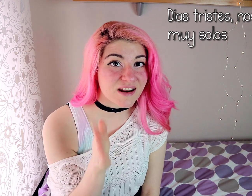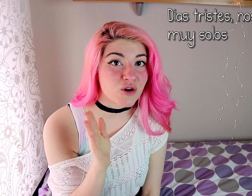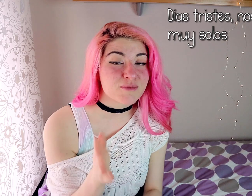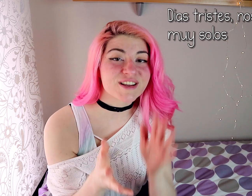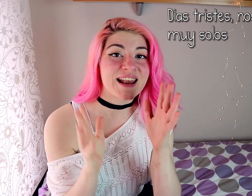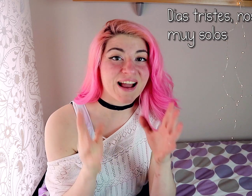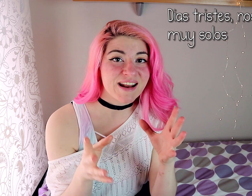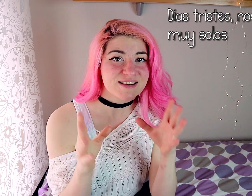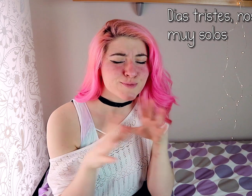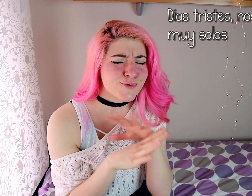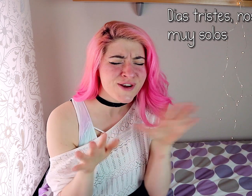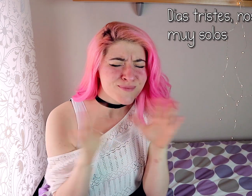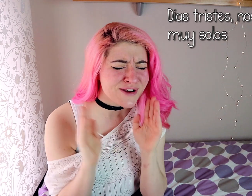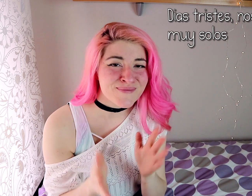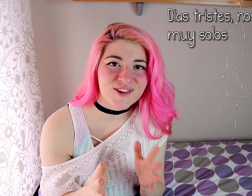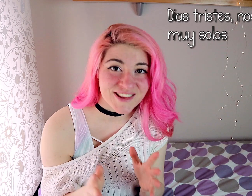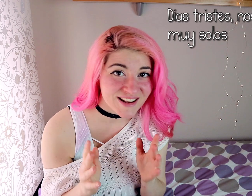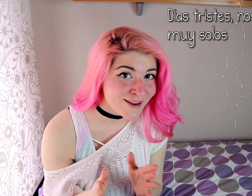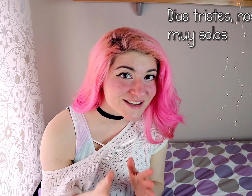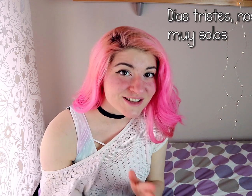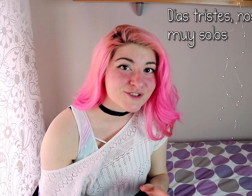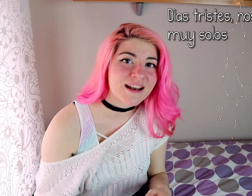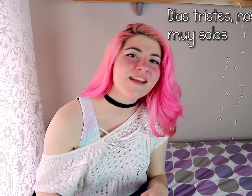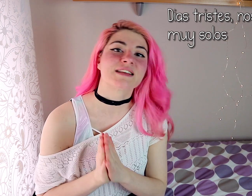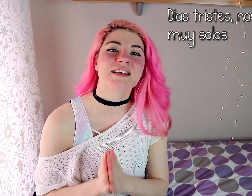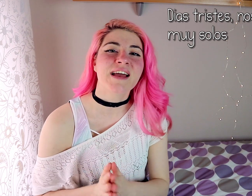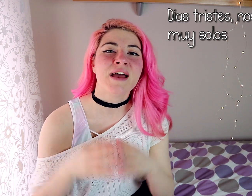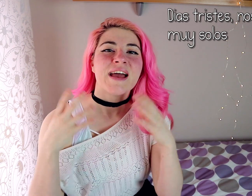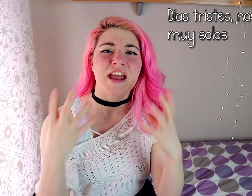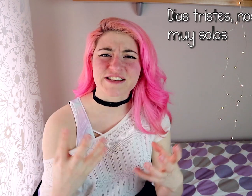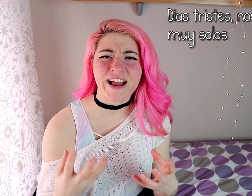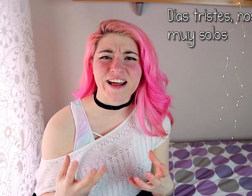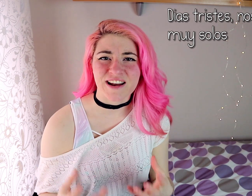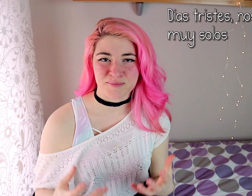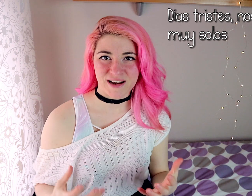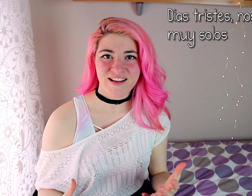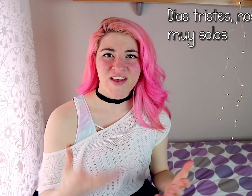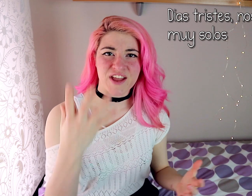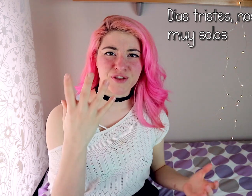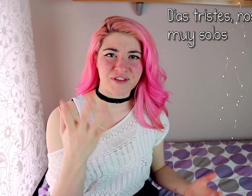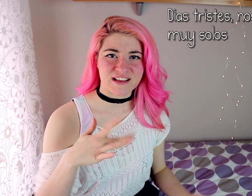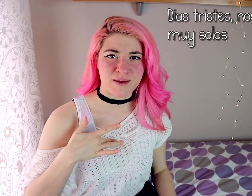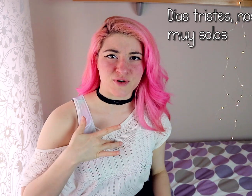Recordamos que la cara es muy, muy importante en lengua de signos, ¿vale? Así que exageradla, ¿vale? Entonces hacemos